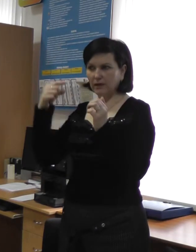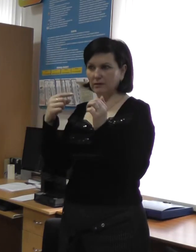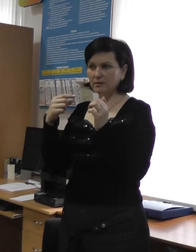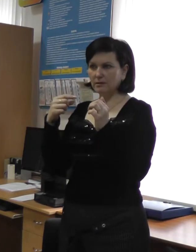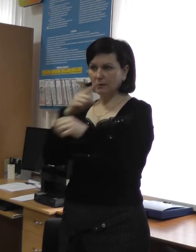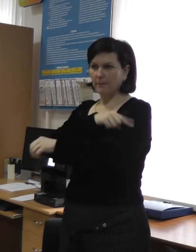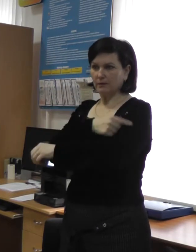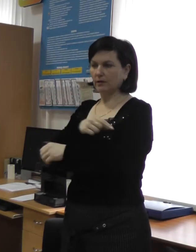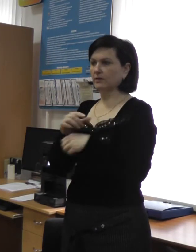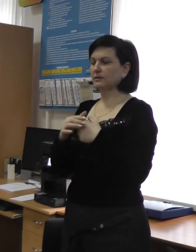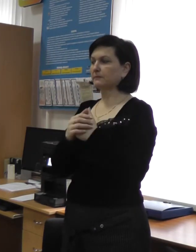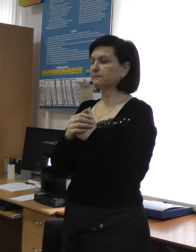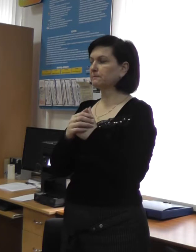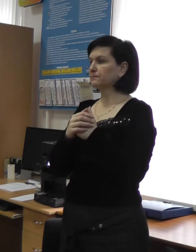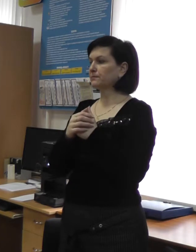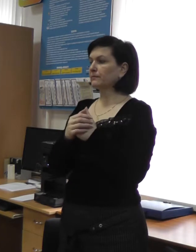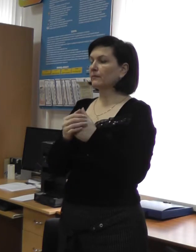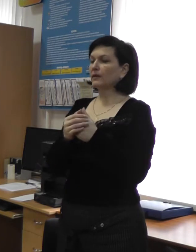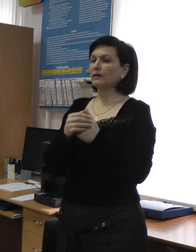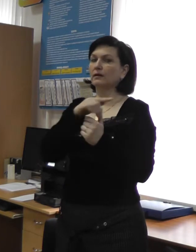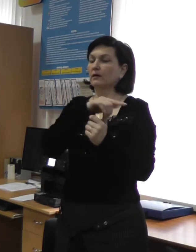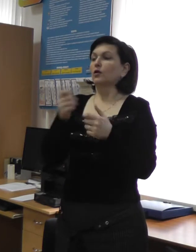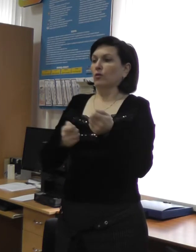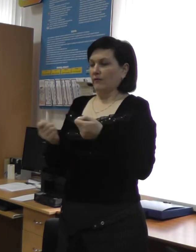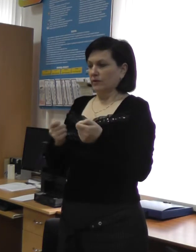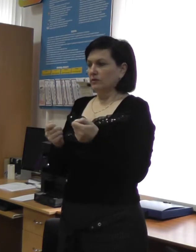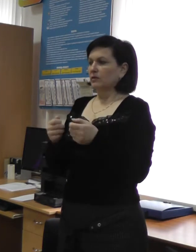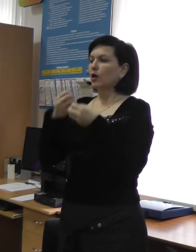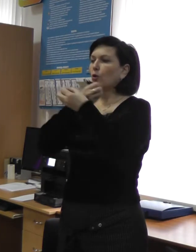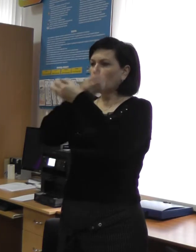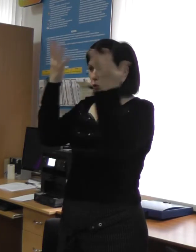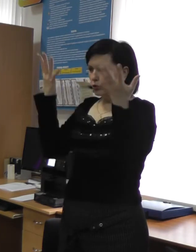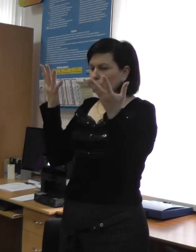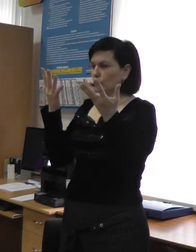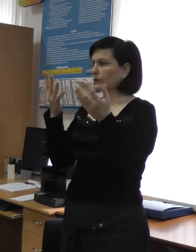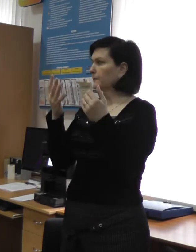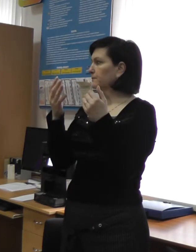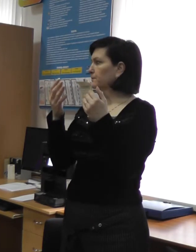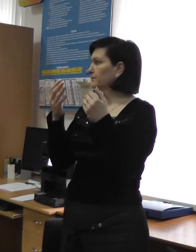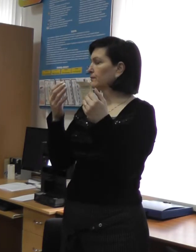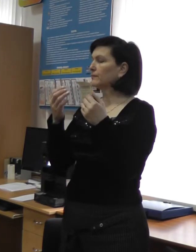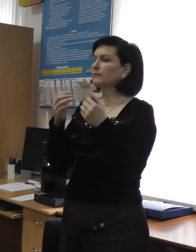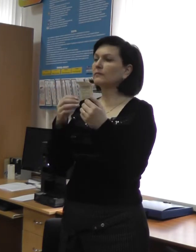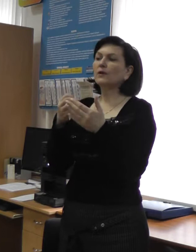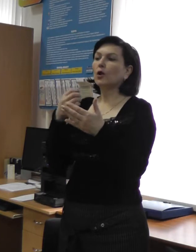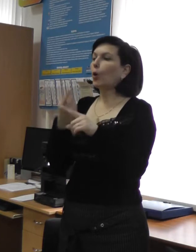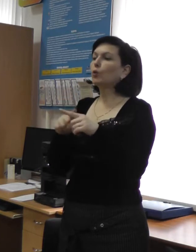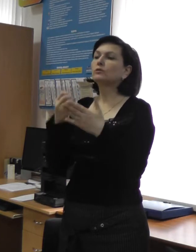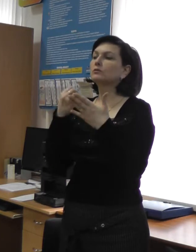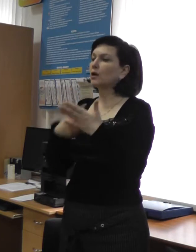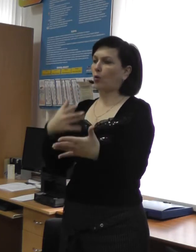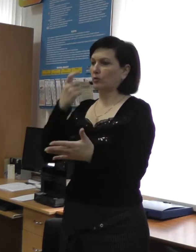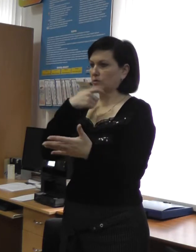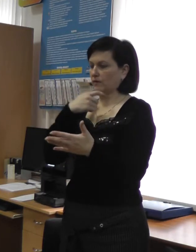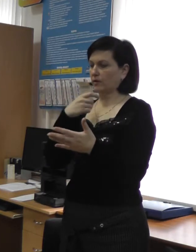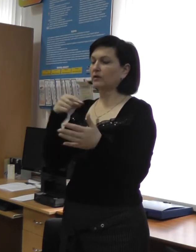Ставрополе. Неотъемлемый вклад Никифораки в развитие культуры, неоценим его этот вклад.